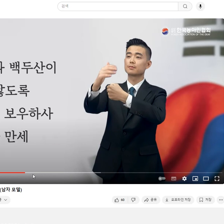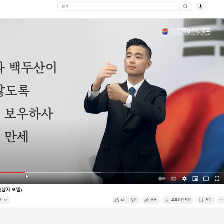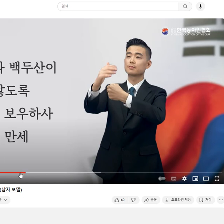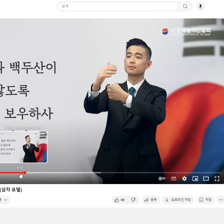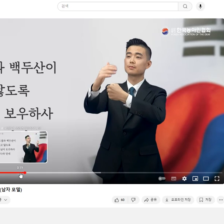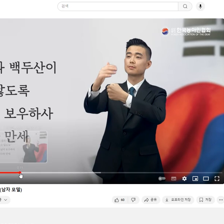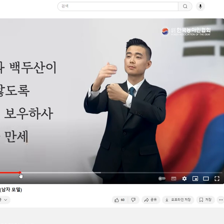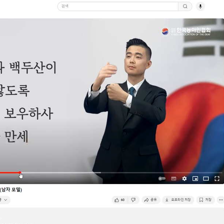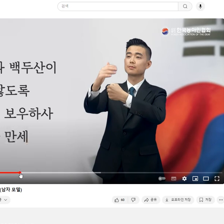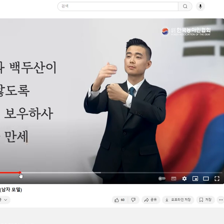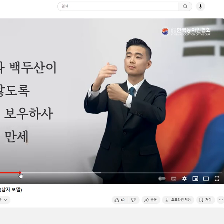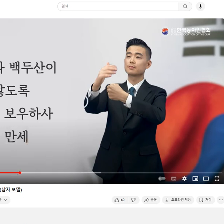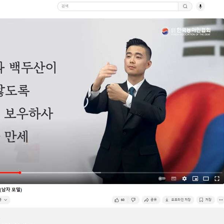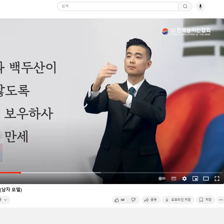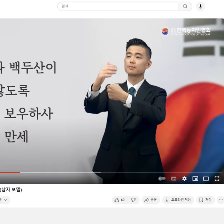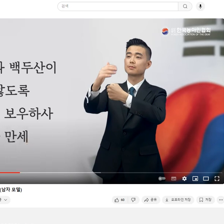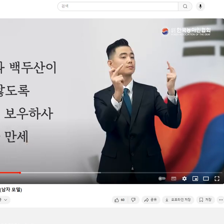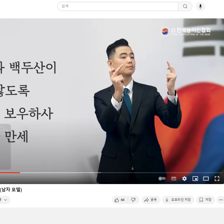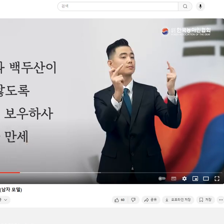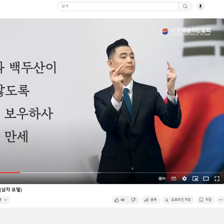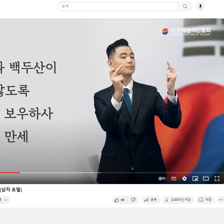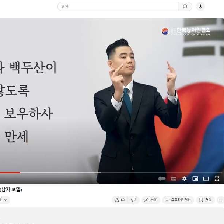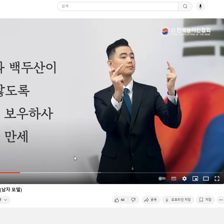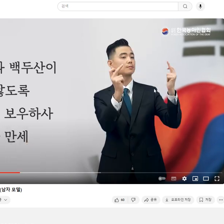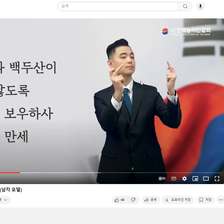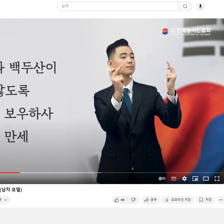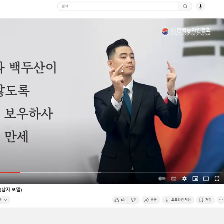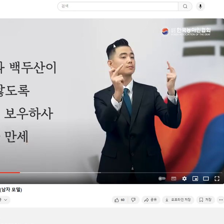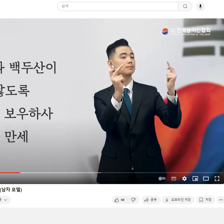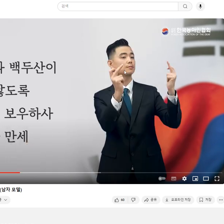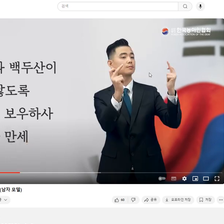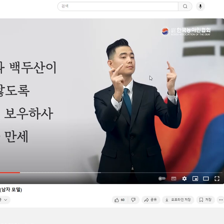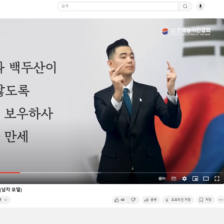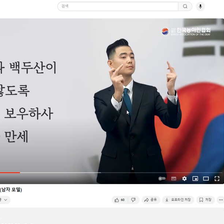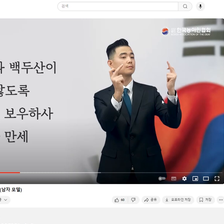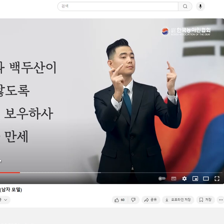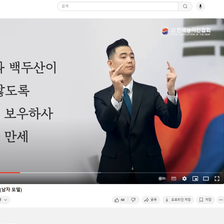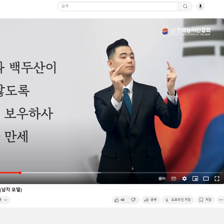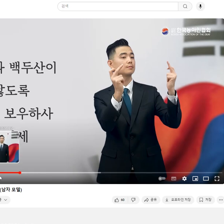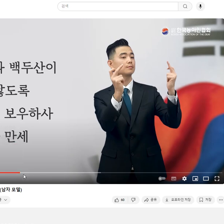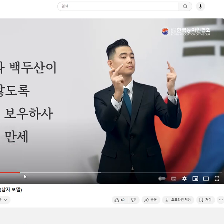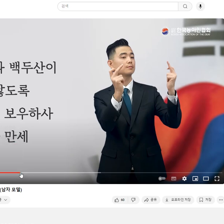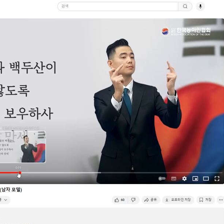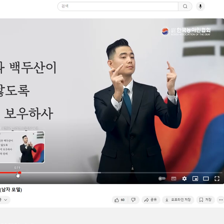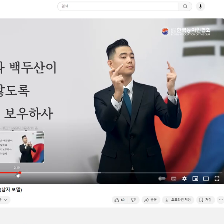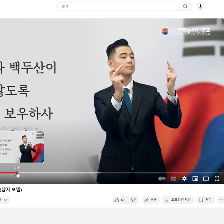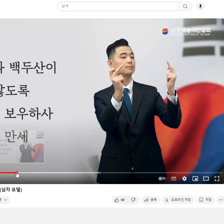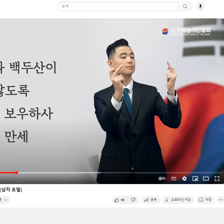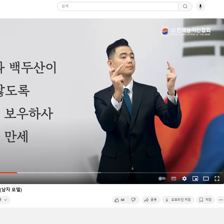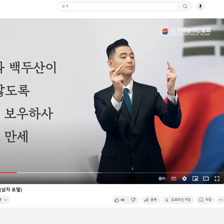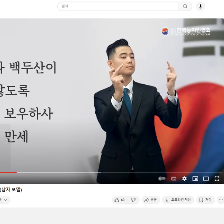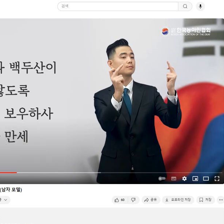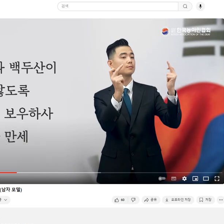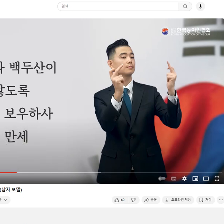네, 이거 백두산. 그러니까 흰머리 산보다는 요